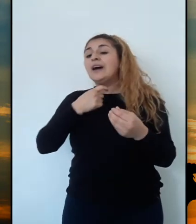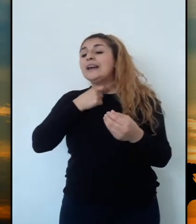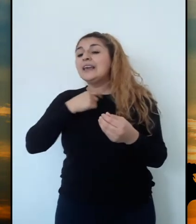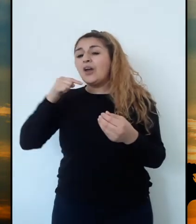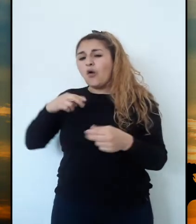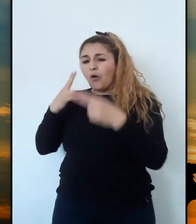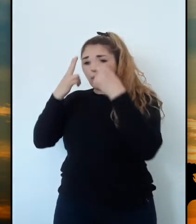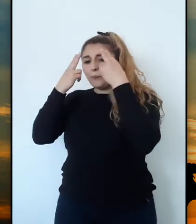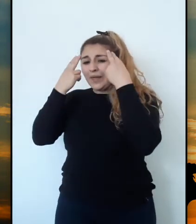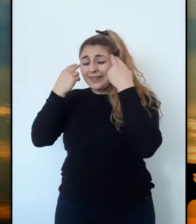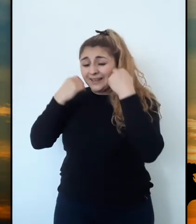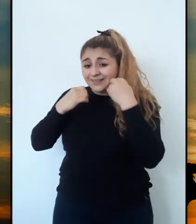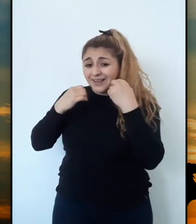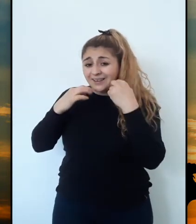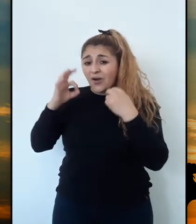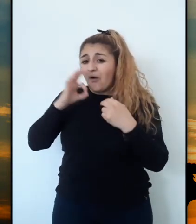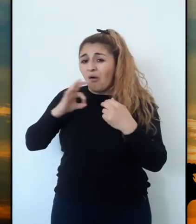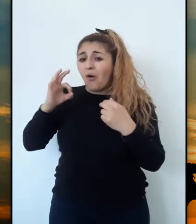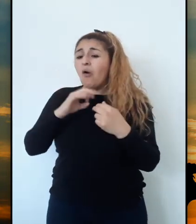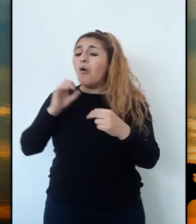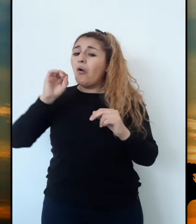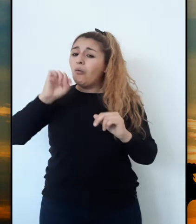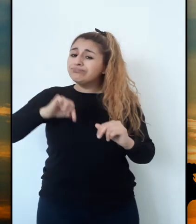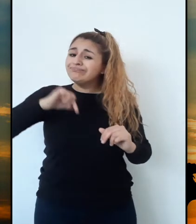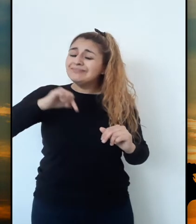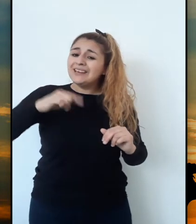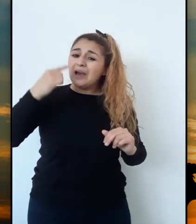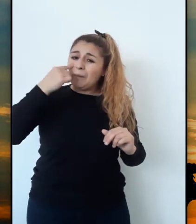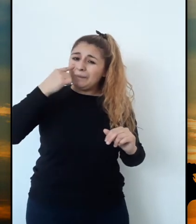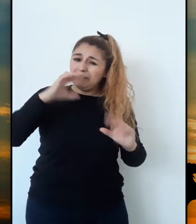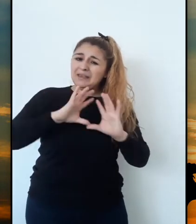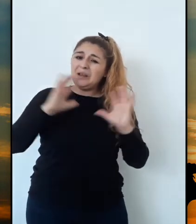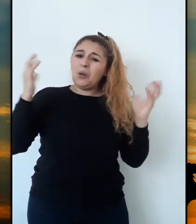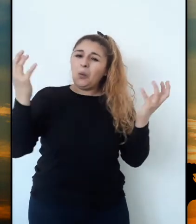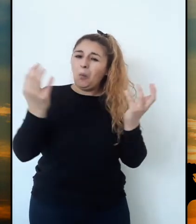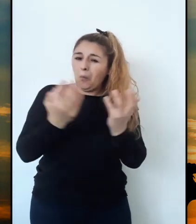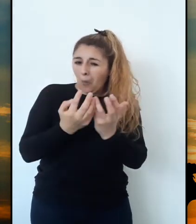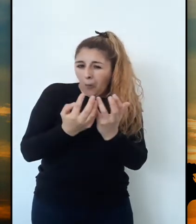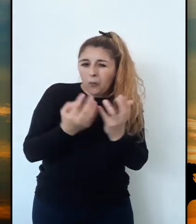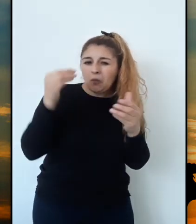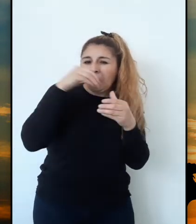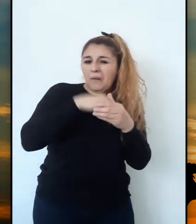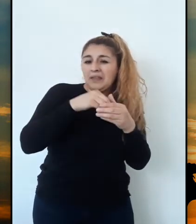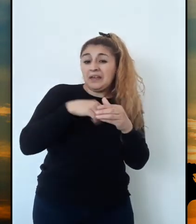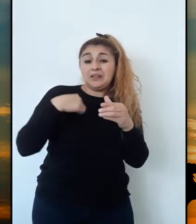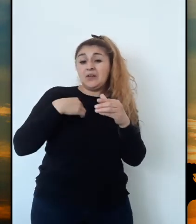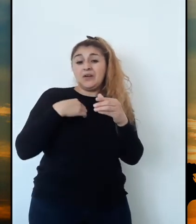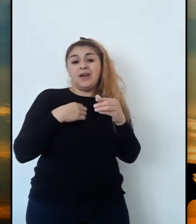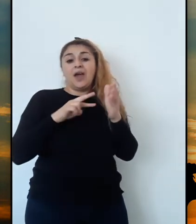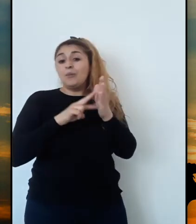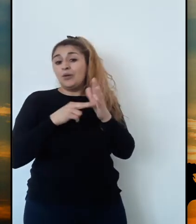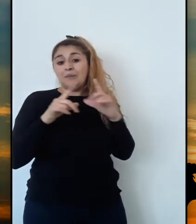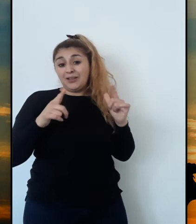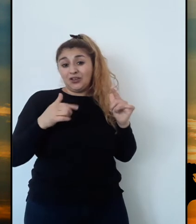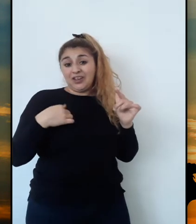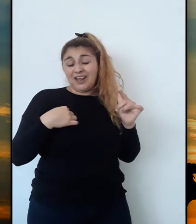Amen. Comme il a dit Joseph, como dijo José, Dieu l'a changé en bien. Dios lo